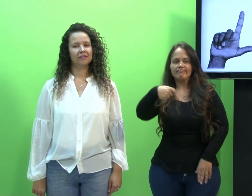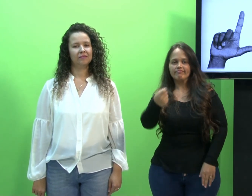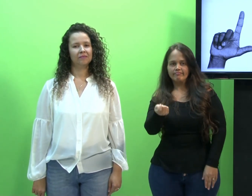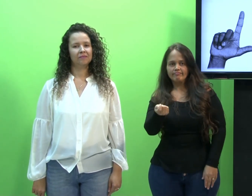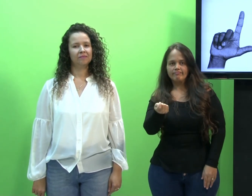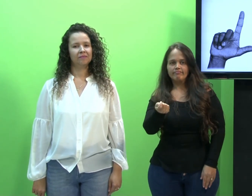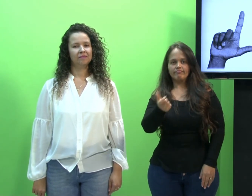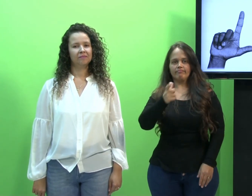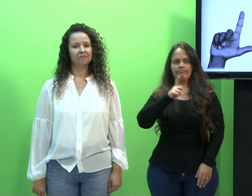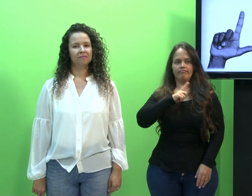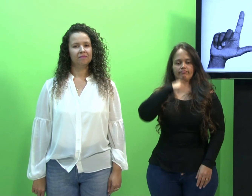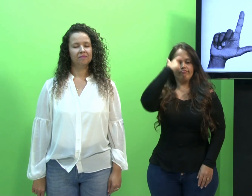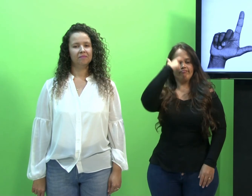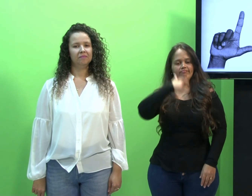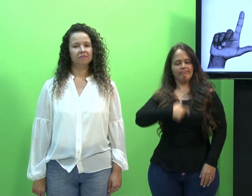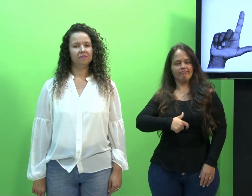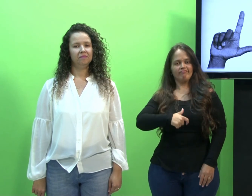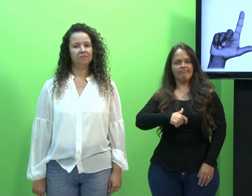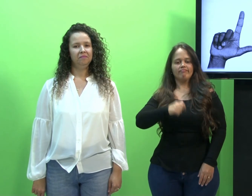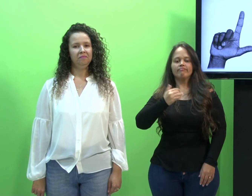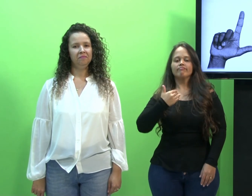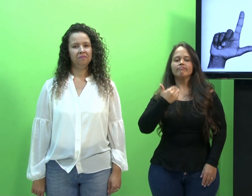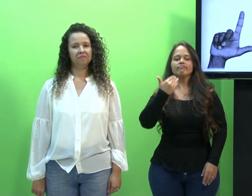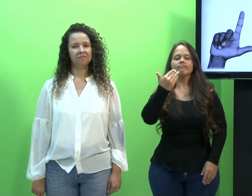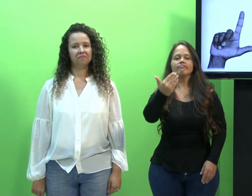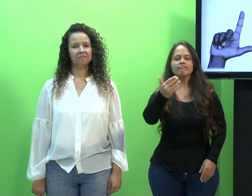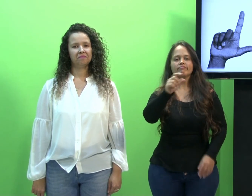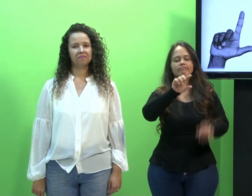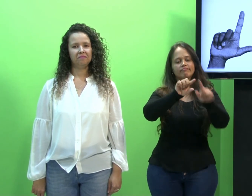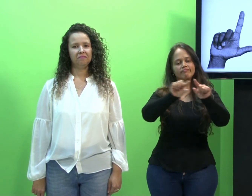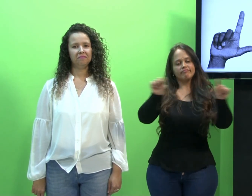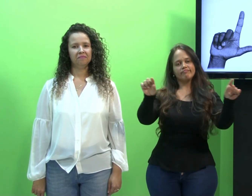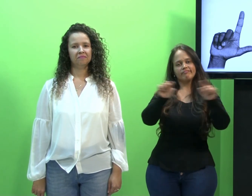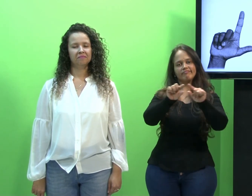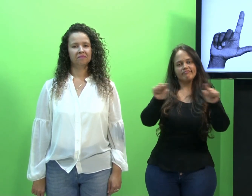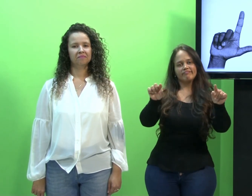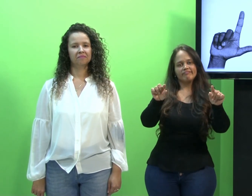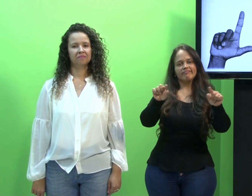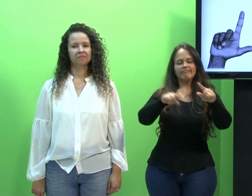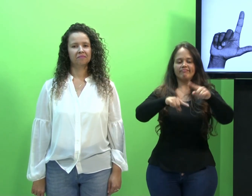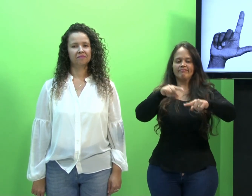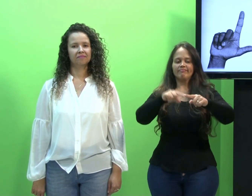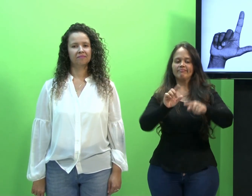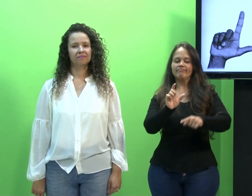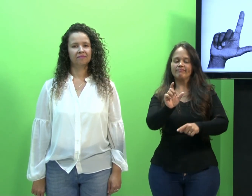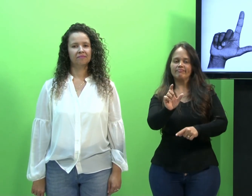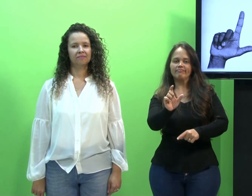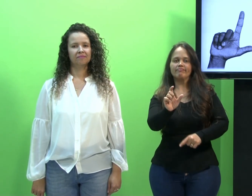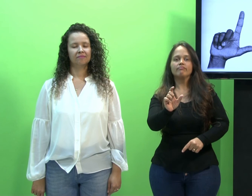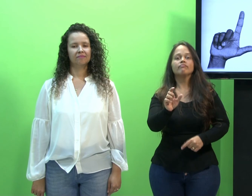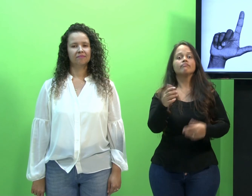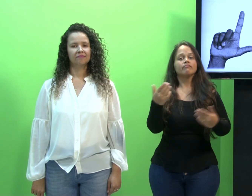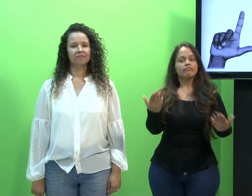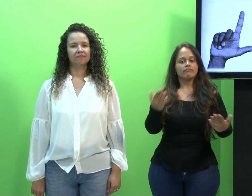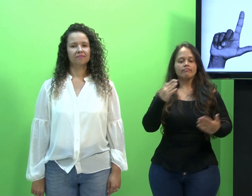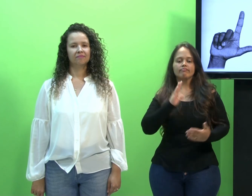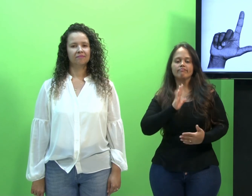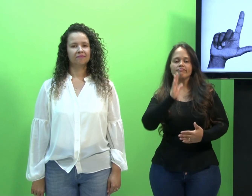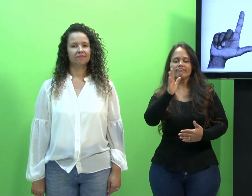é realizada do sujeito para o objeto da sentença. Com isso, a direção do